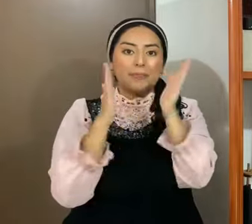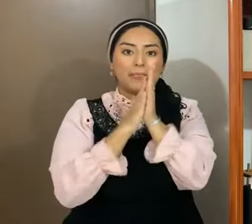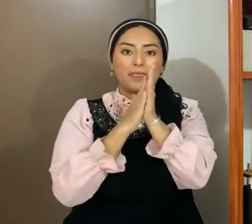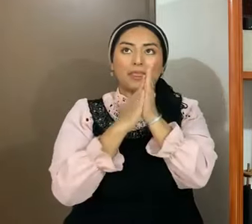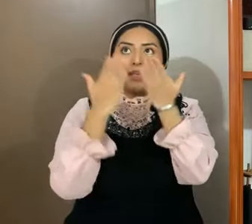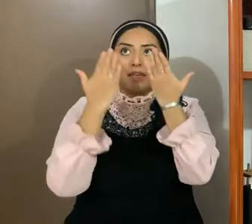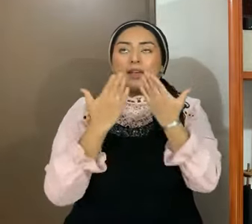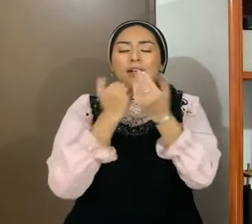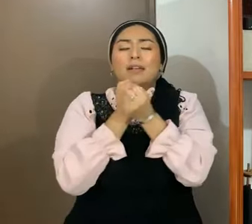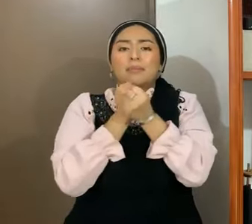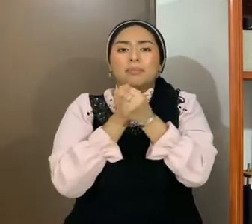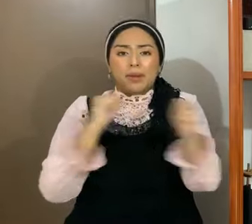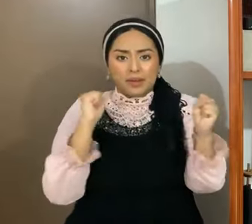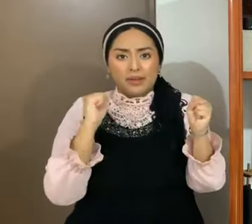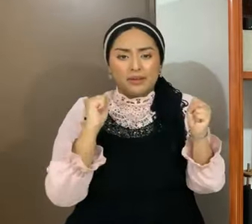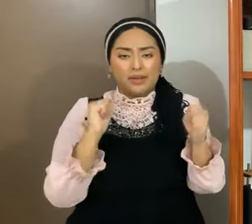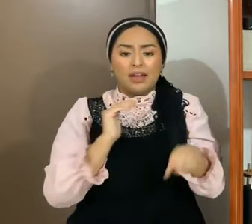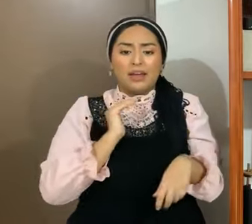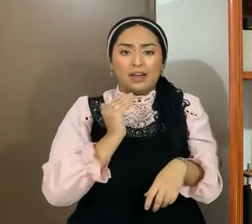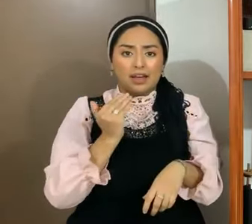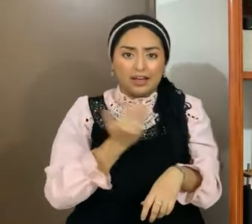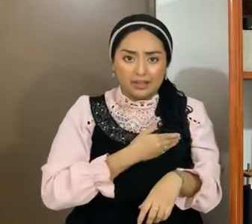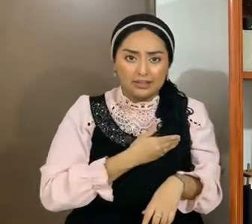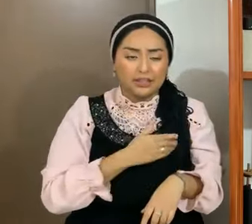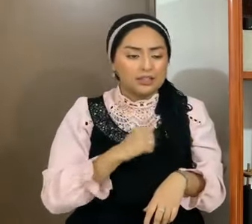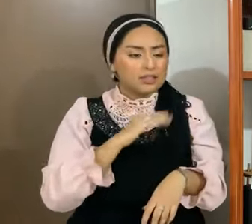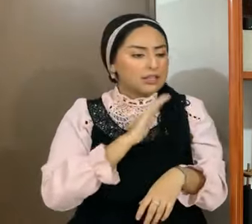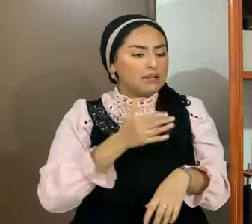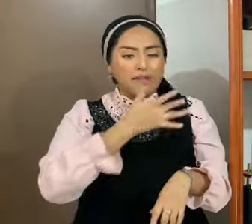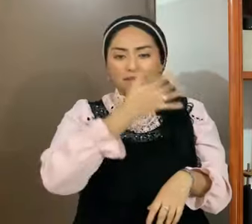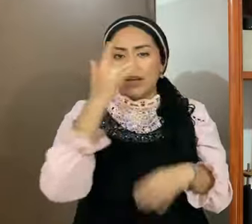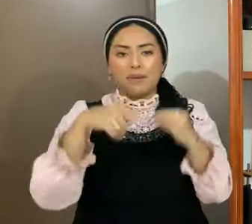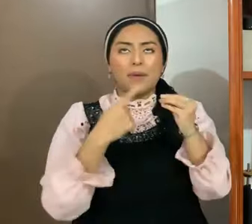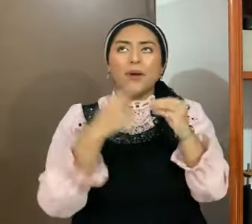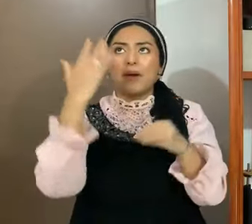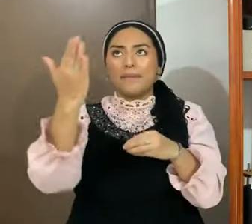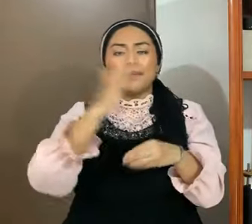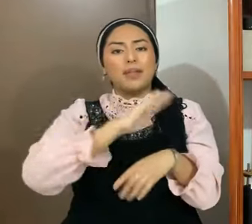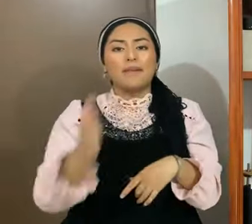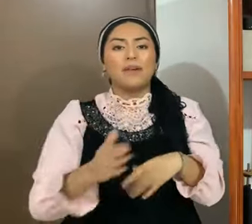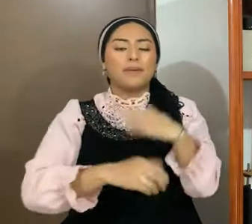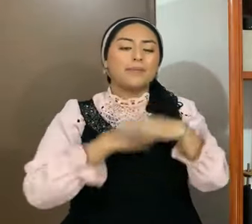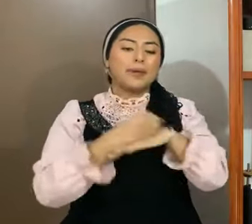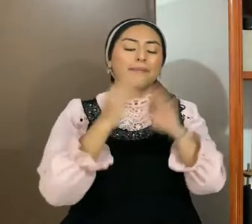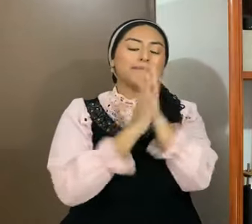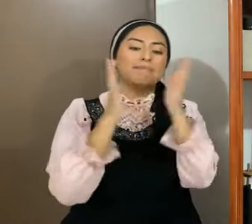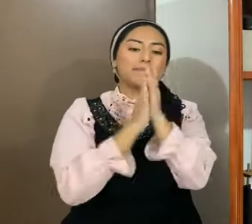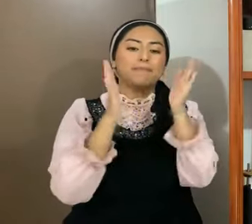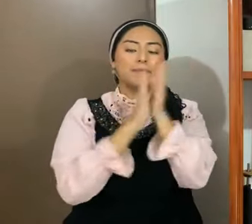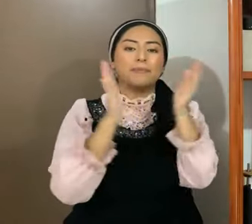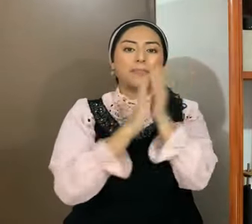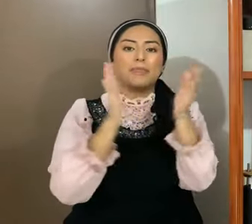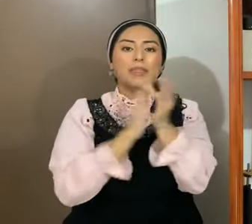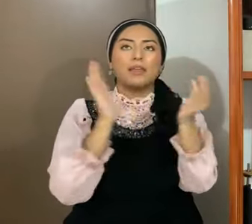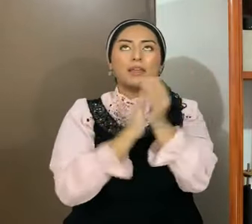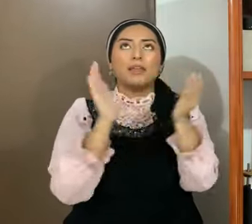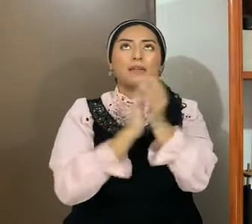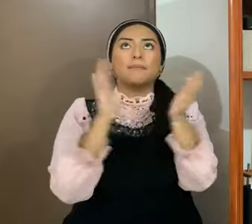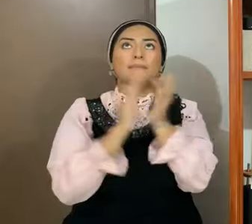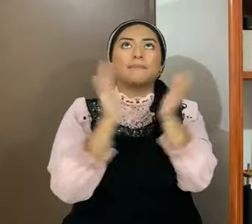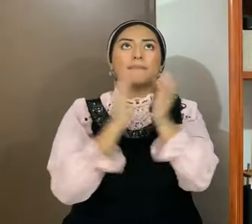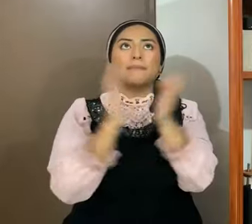nos salvó, que nos redimió, y no nos olvidaremos de él. Aleluya, aleluya, bendito es